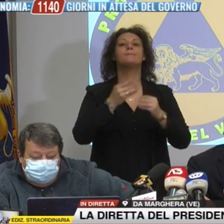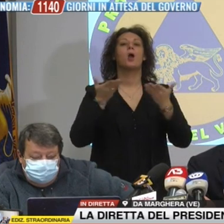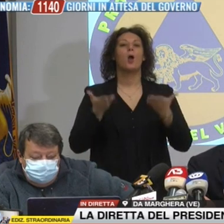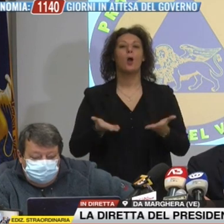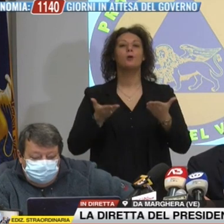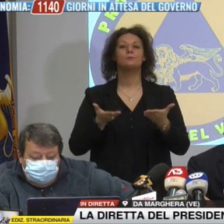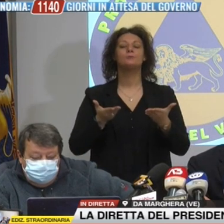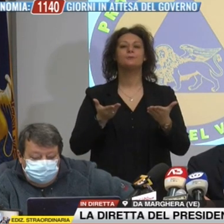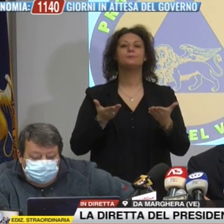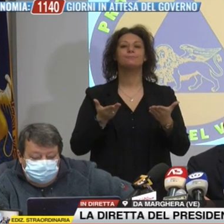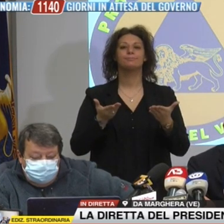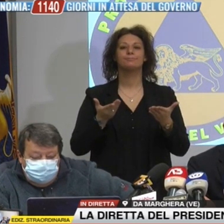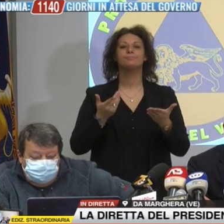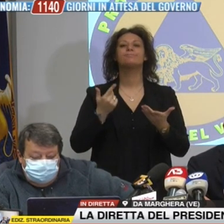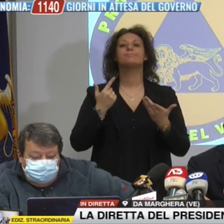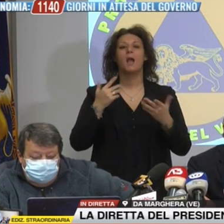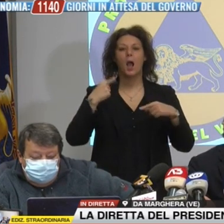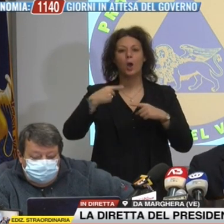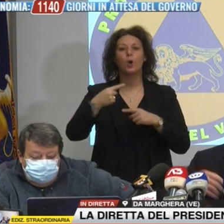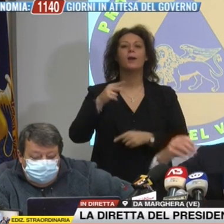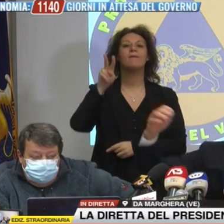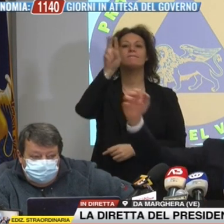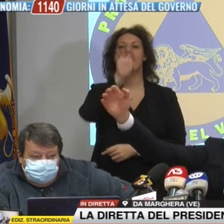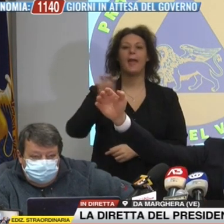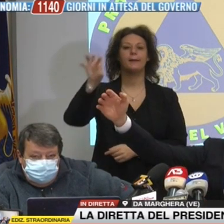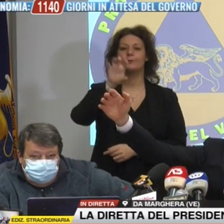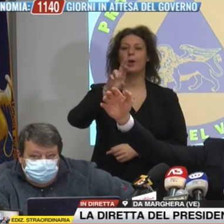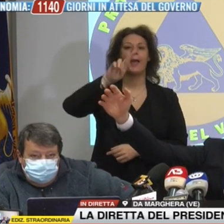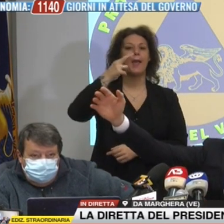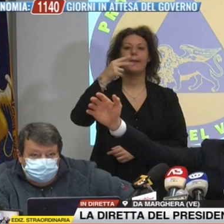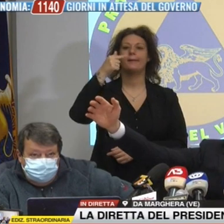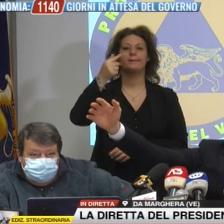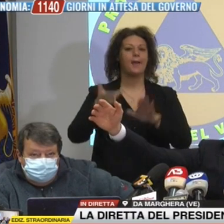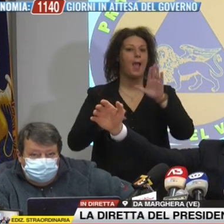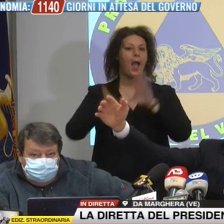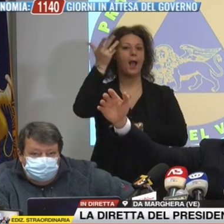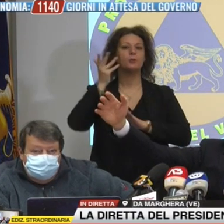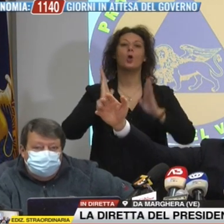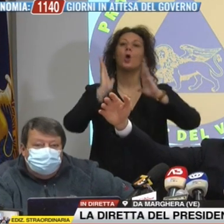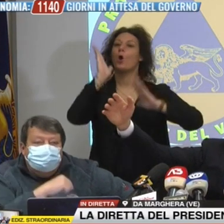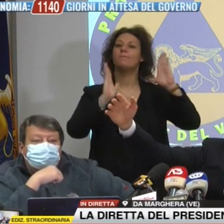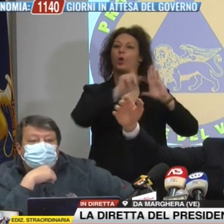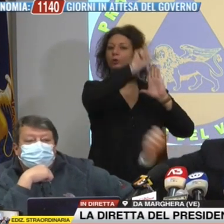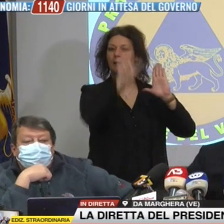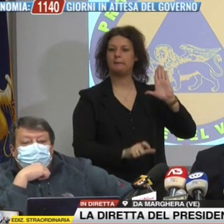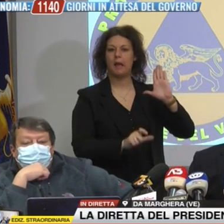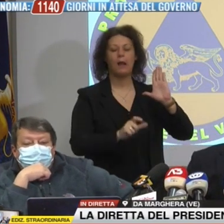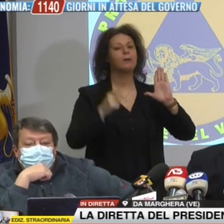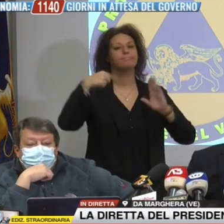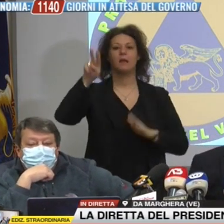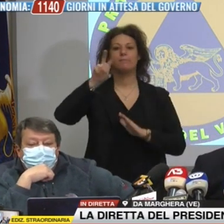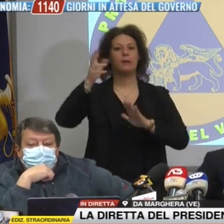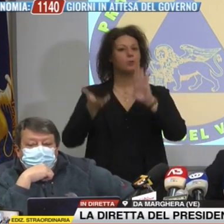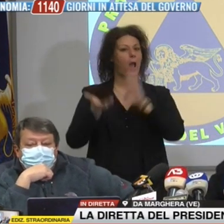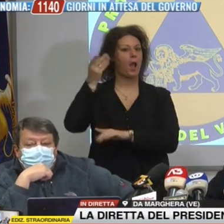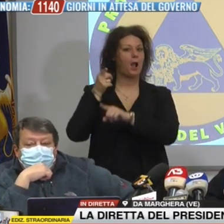d'Italia per R-Con-T. Per carità, non abbiamo un R con T oltre il 2 o il 2. Diciamo che